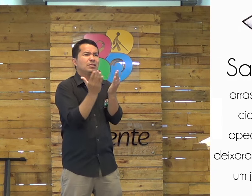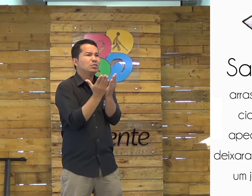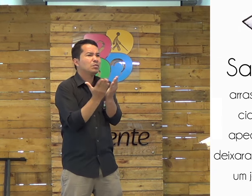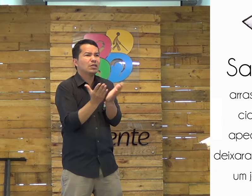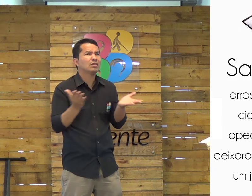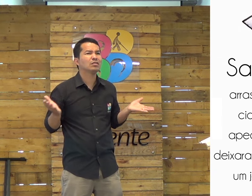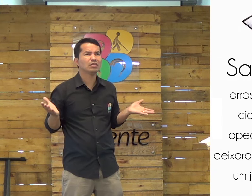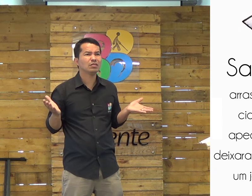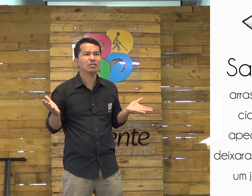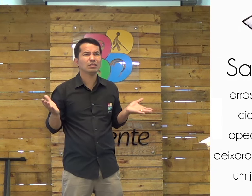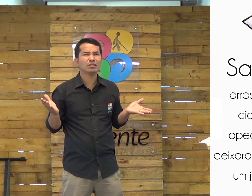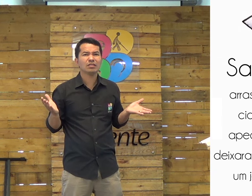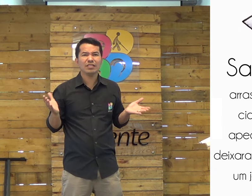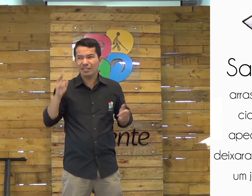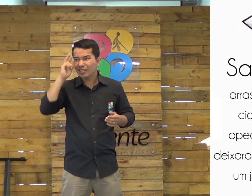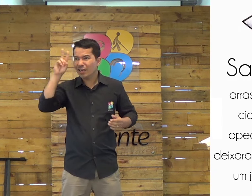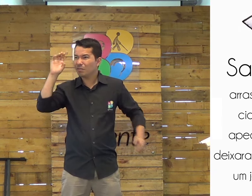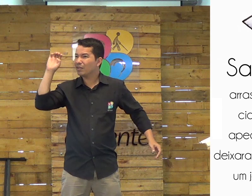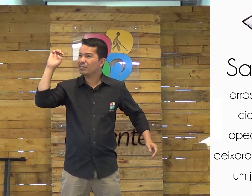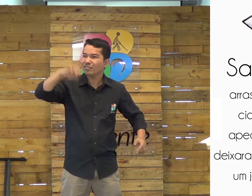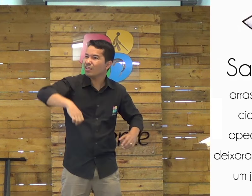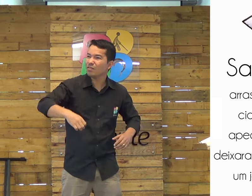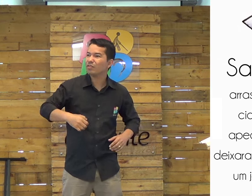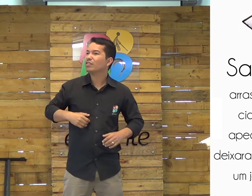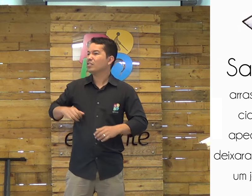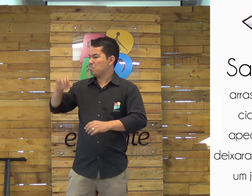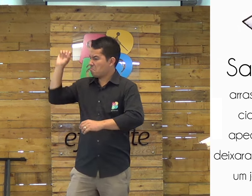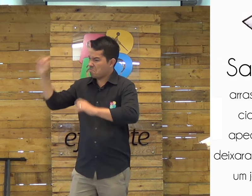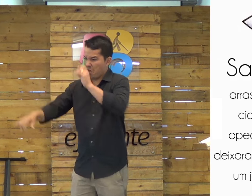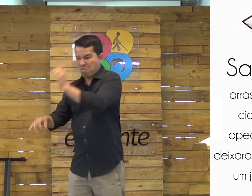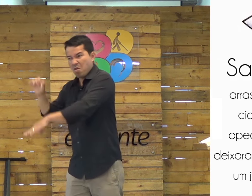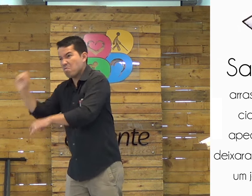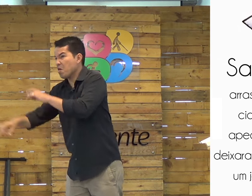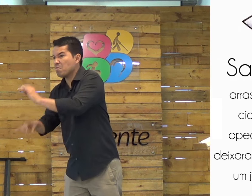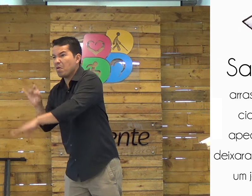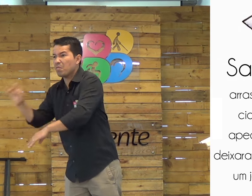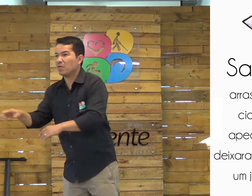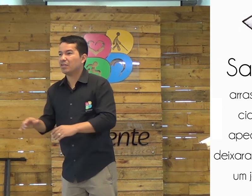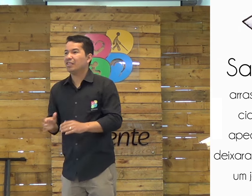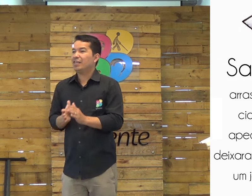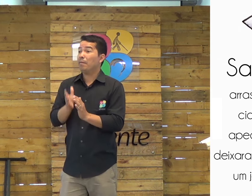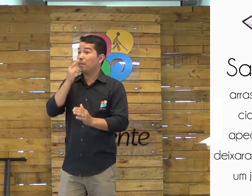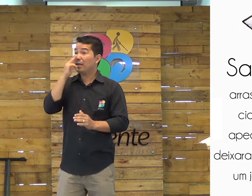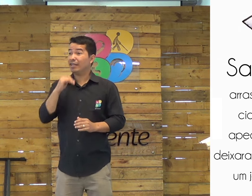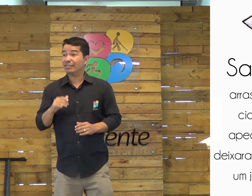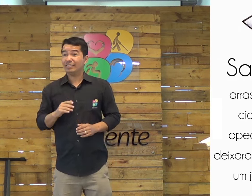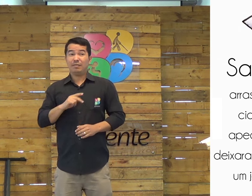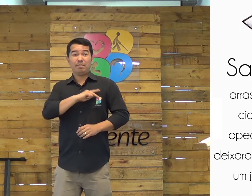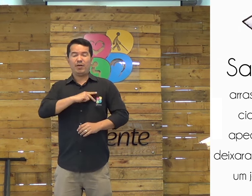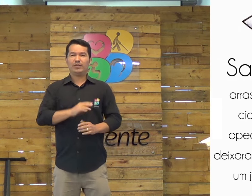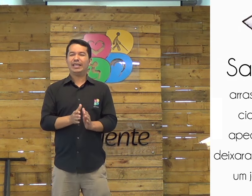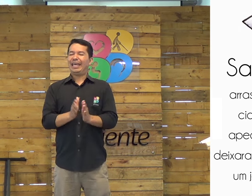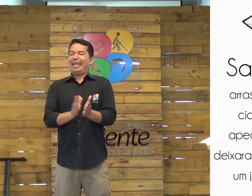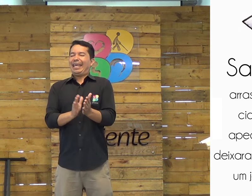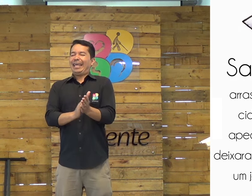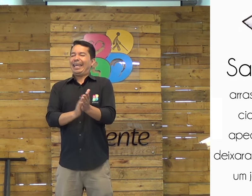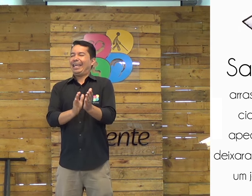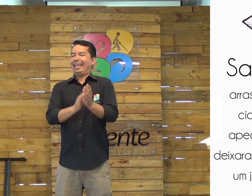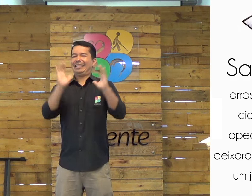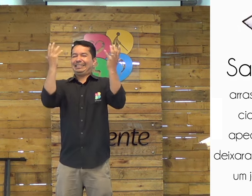Ali você pode ver que realmente Saulo não gostava dos cristãos. Se lembra lá? Estevão foi